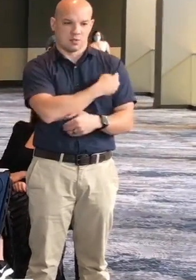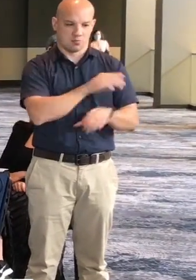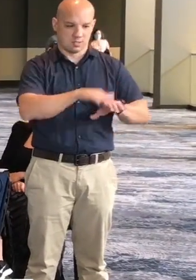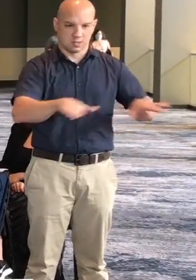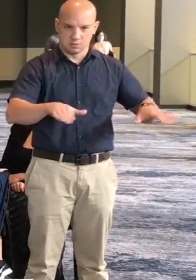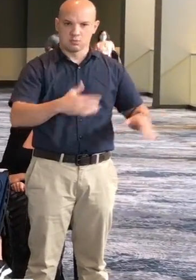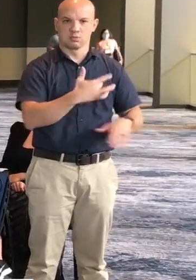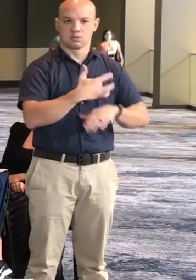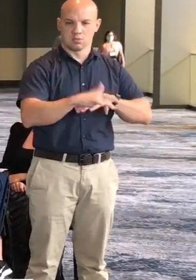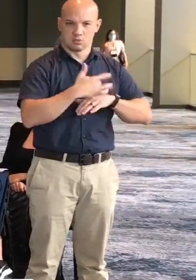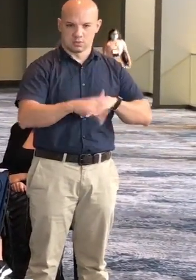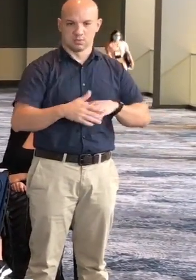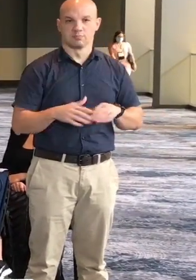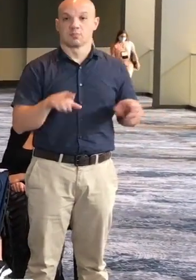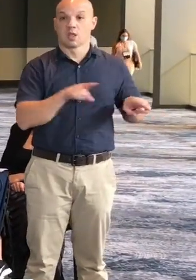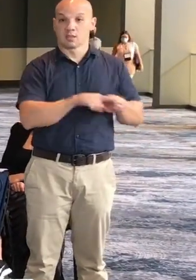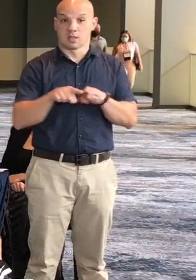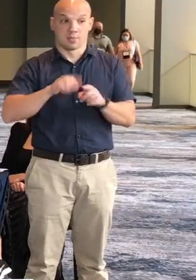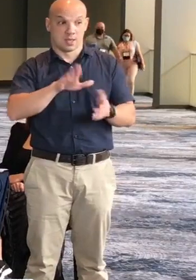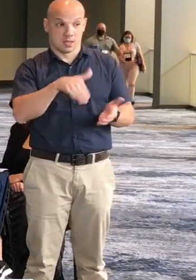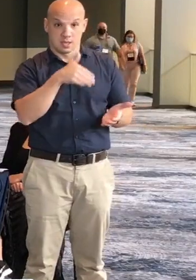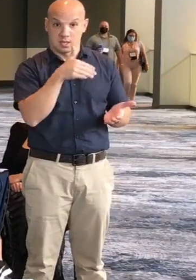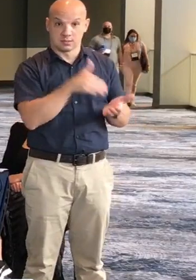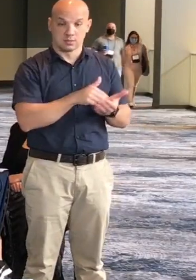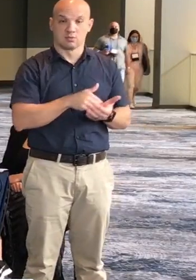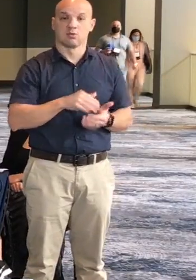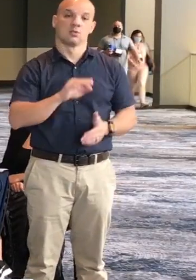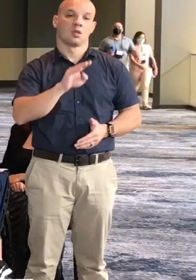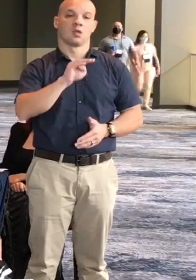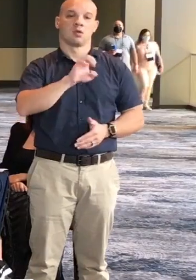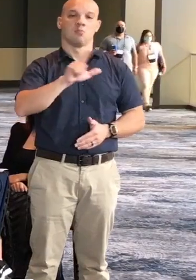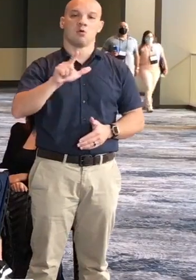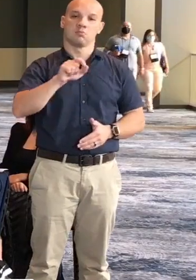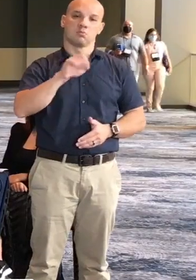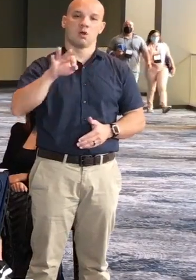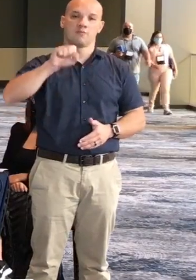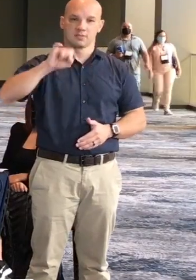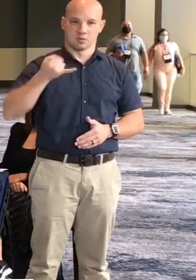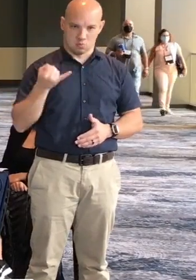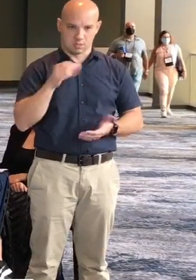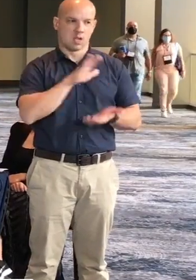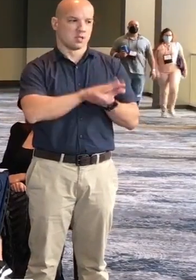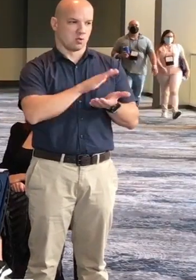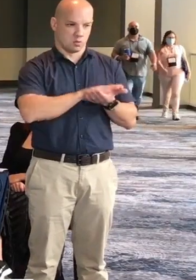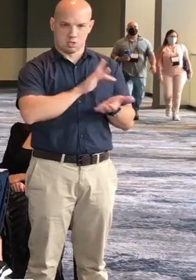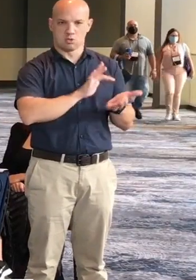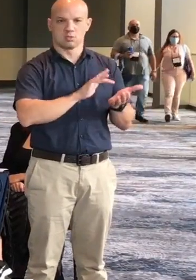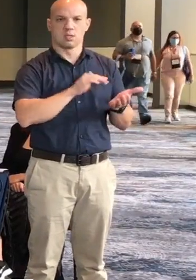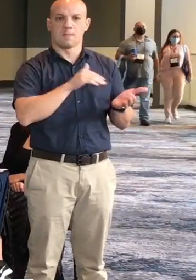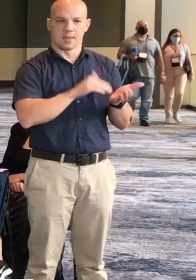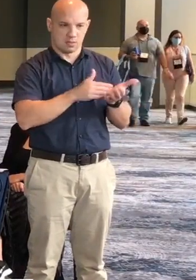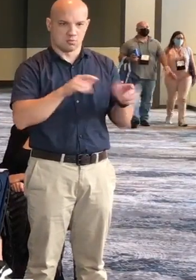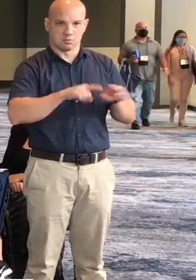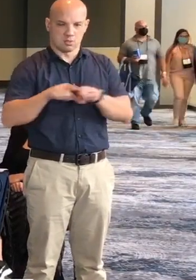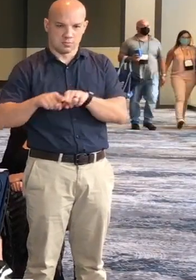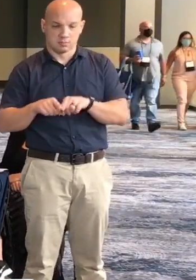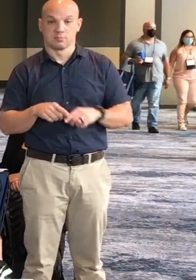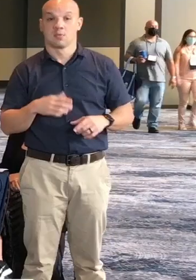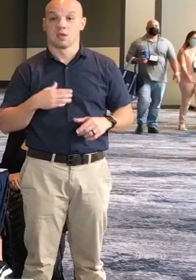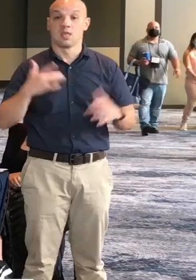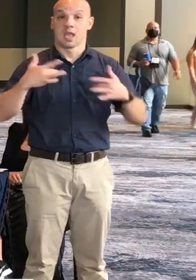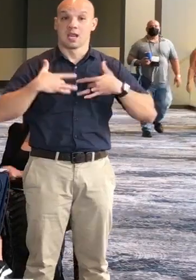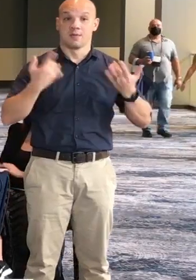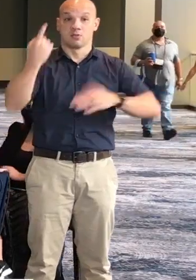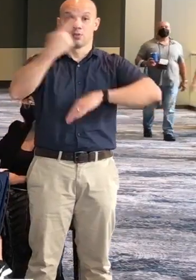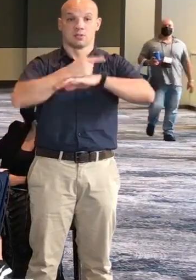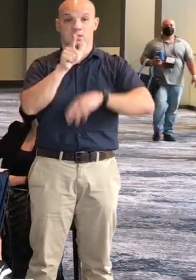como igual el centro del Molo San Juan del Colegio Médico también, y el evento del 26,